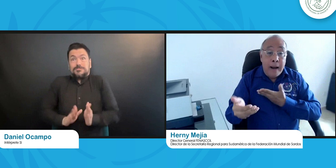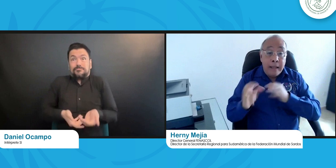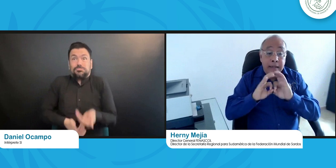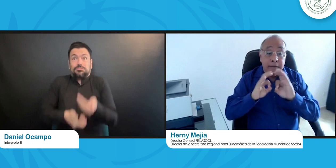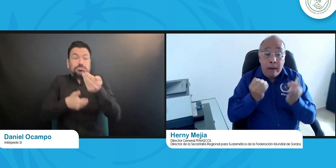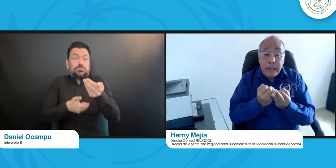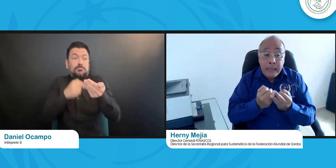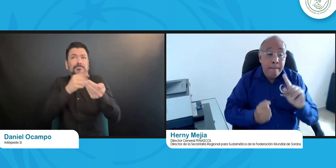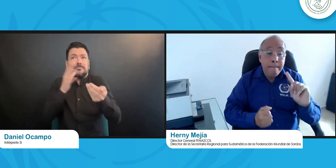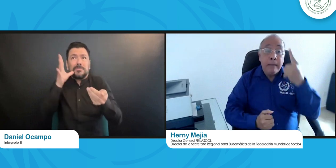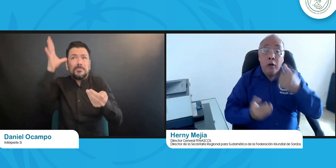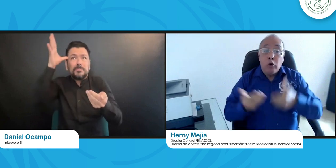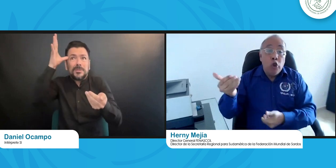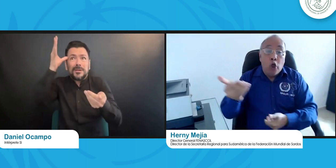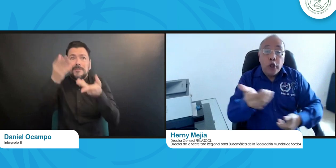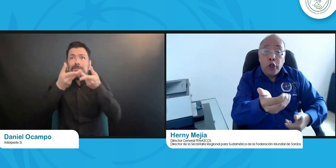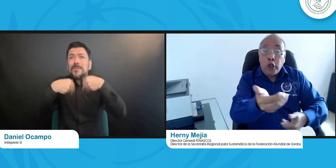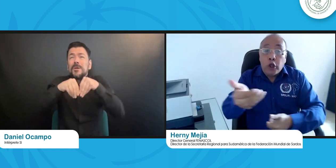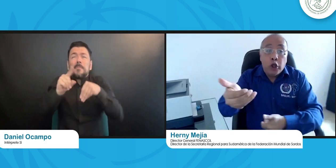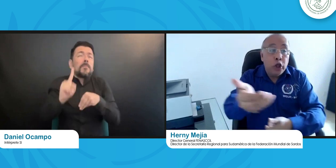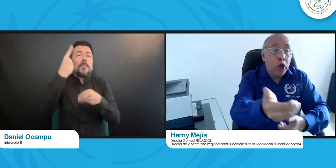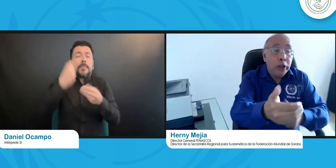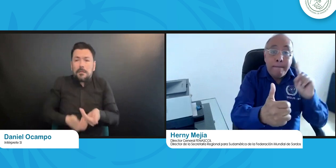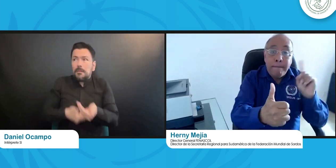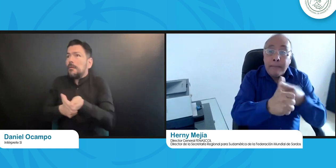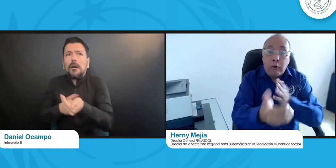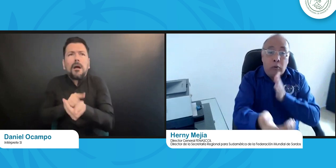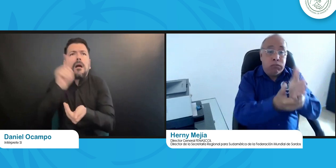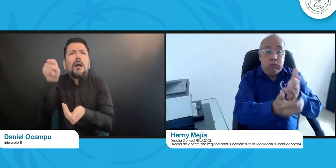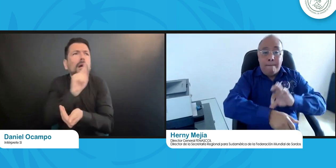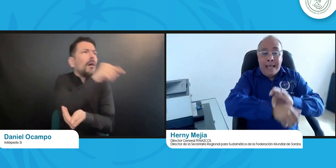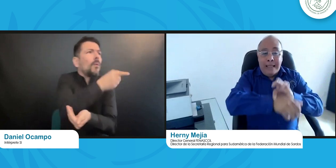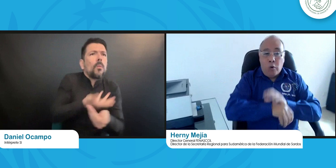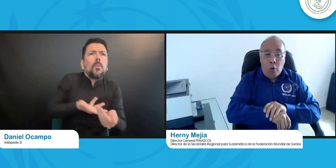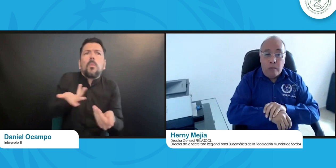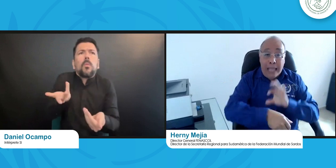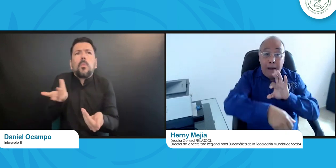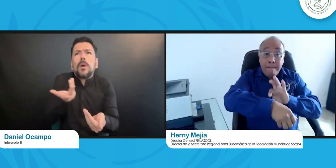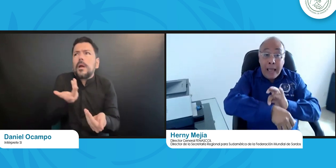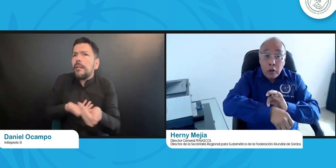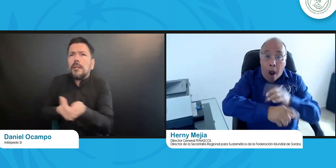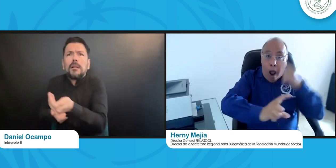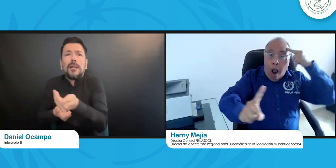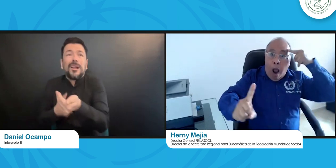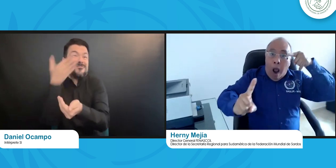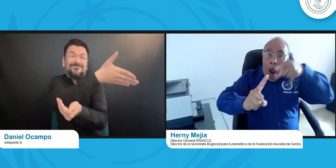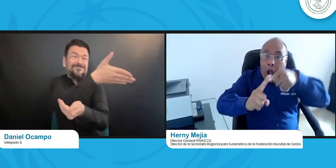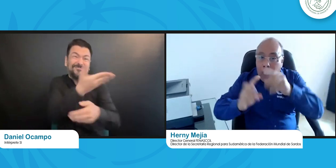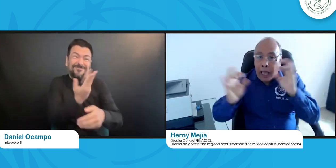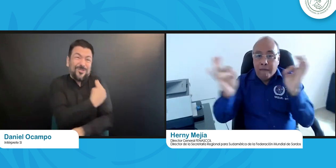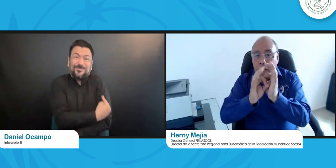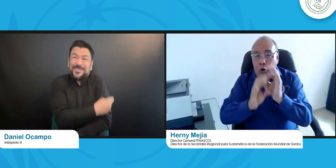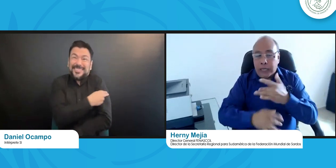Latinoamérica al ver una familia de padres oyentes que tiene un recién nacido sordo, pues acude al